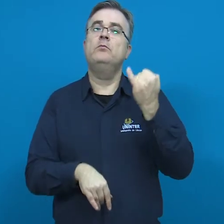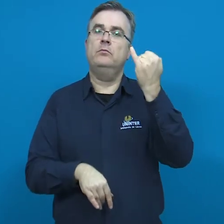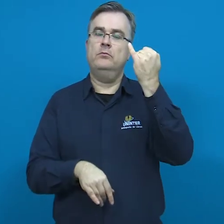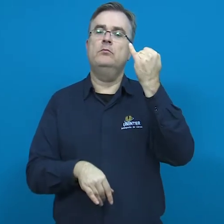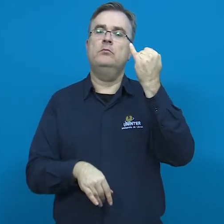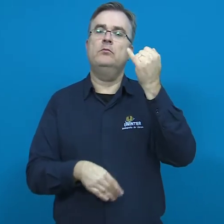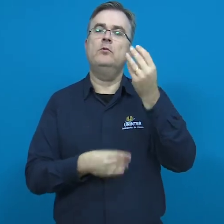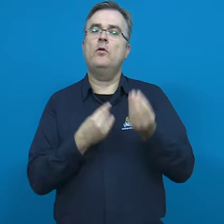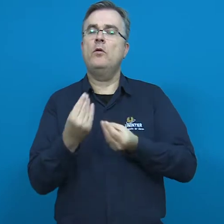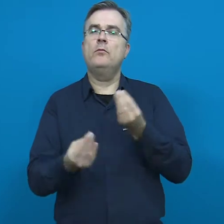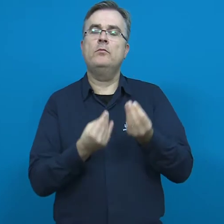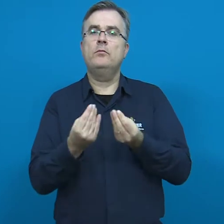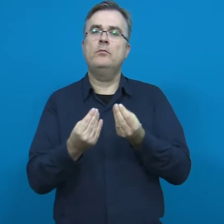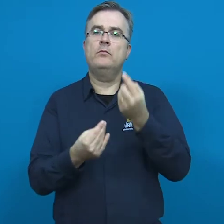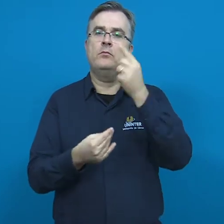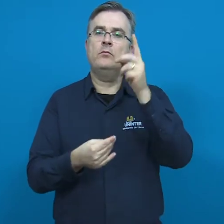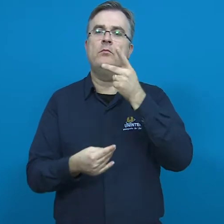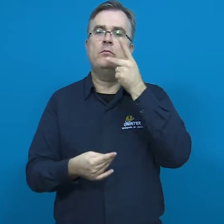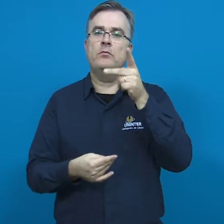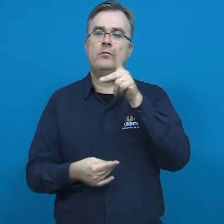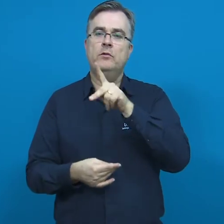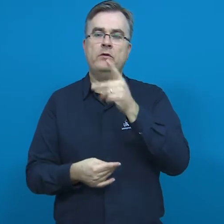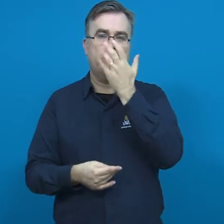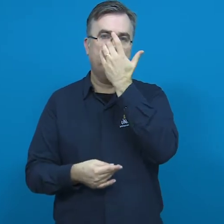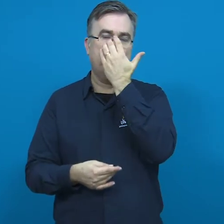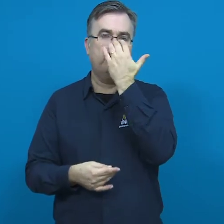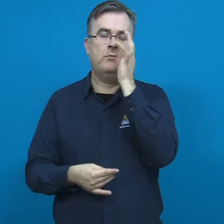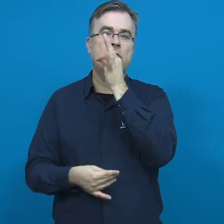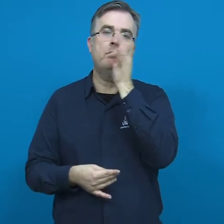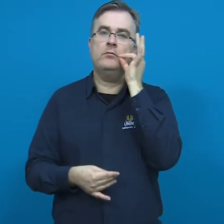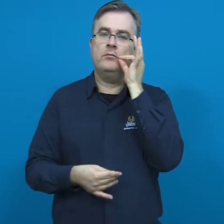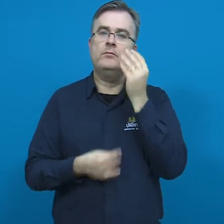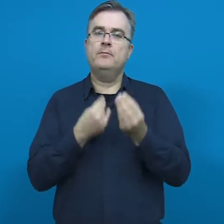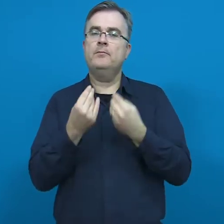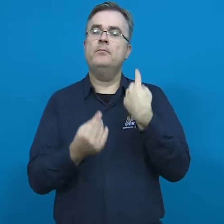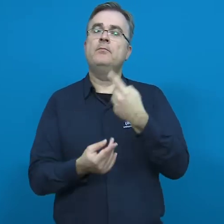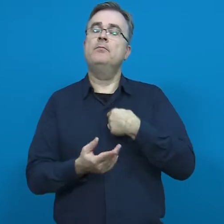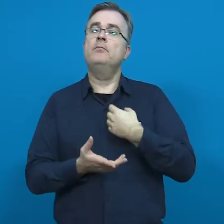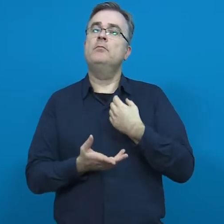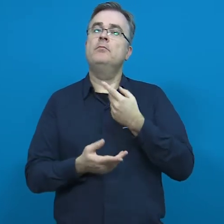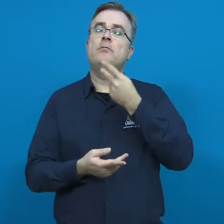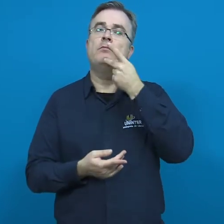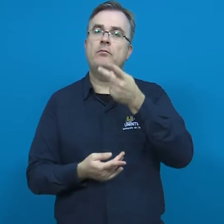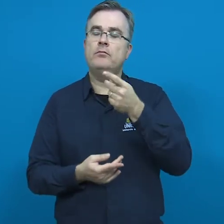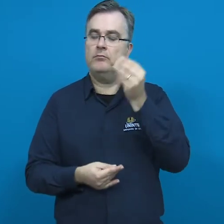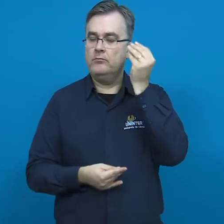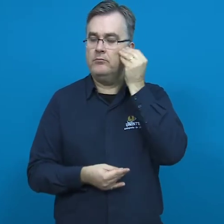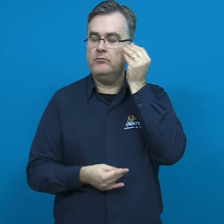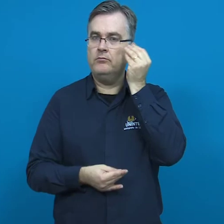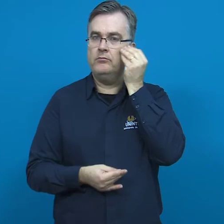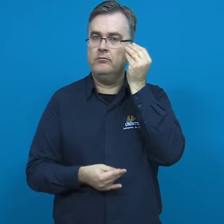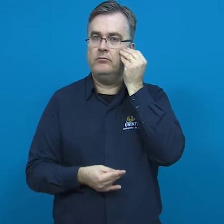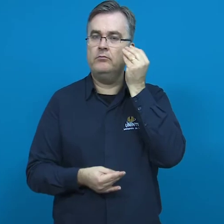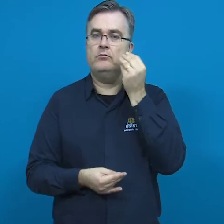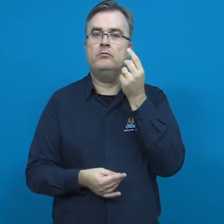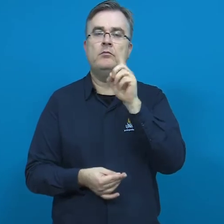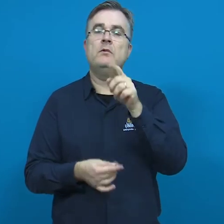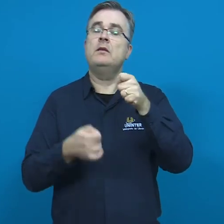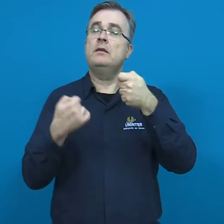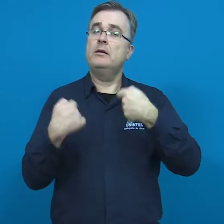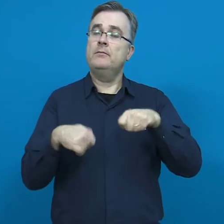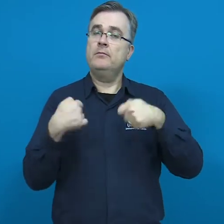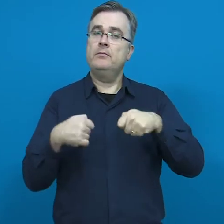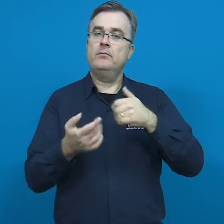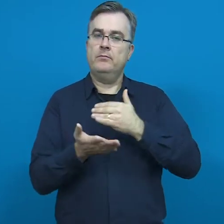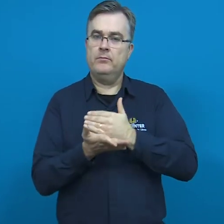ele é importante, né, e como a última fala da professora Vanessa nos colocou, né, que é essa tentativa de